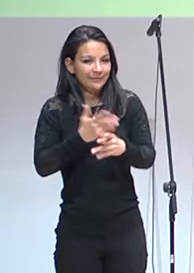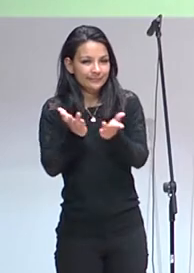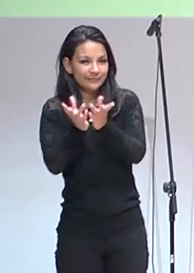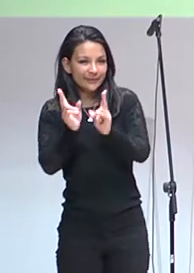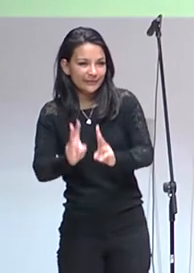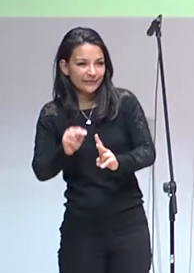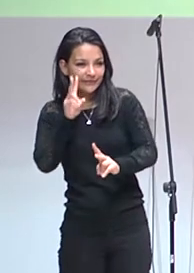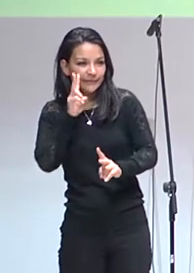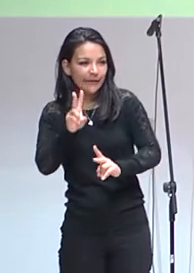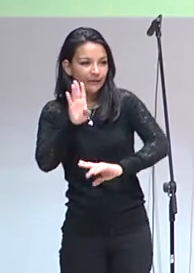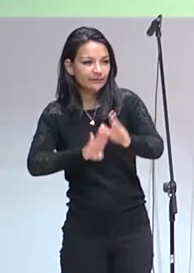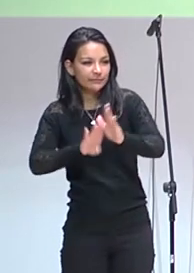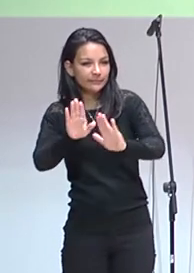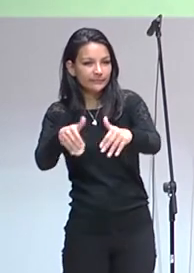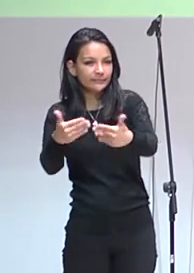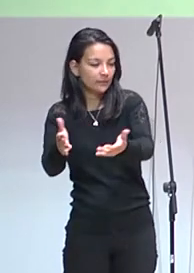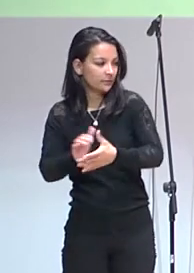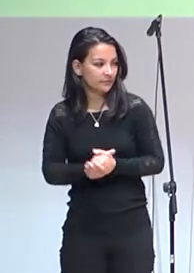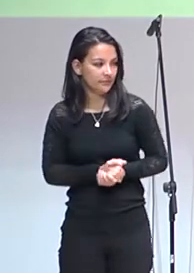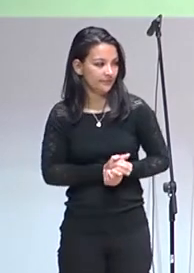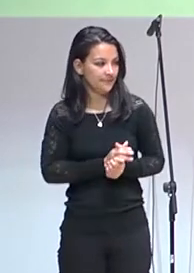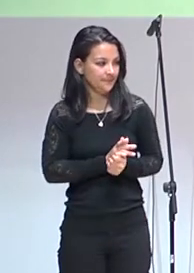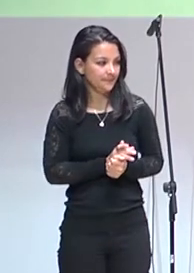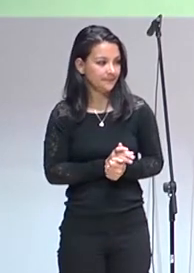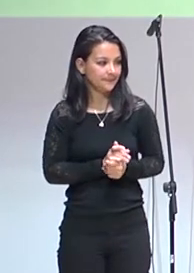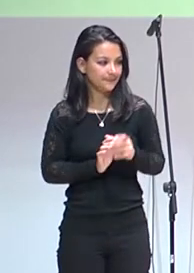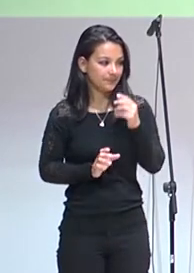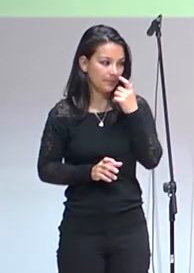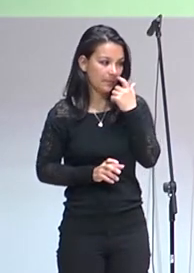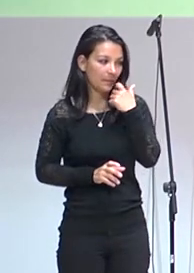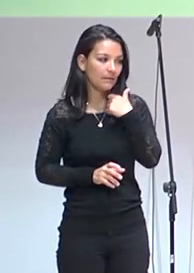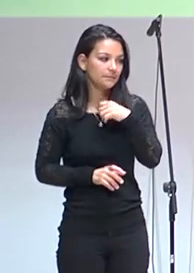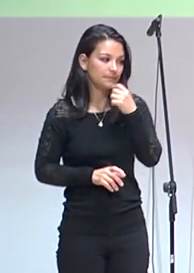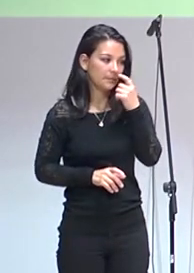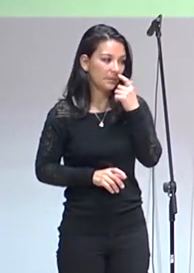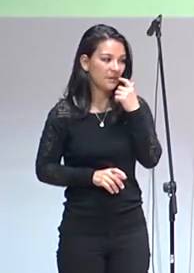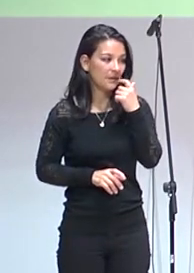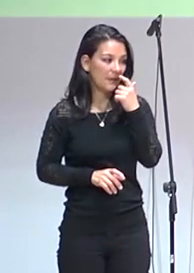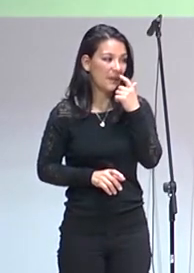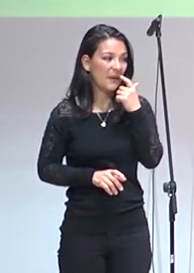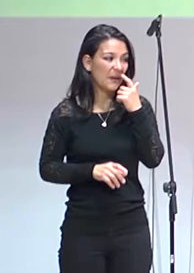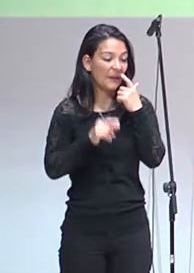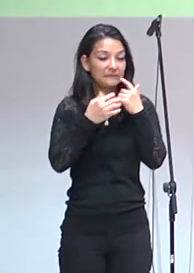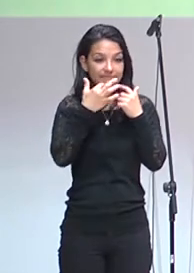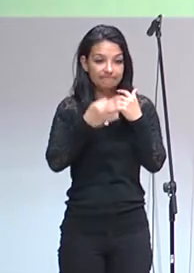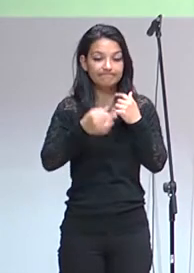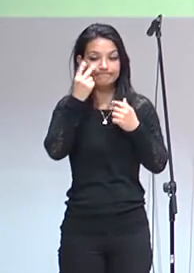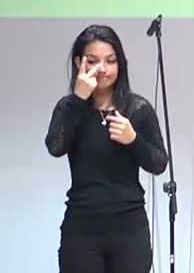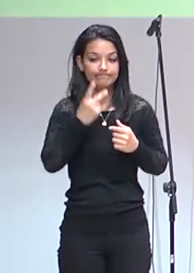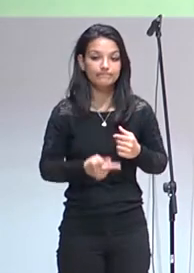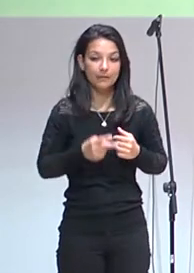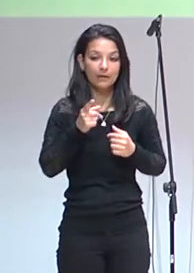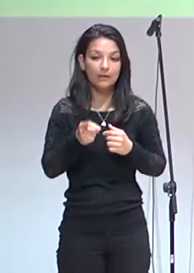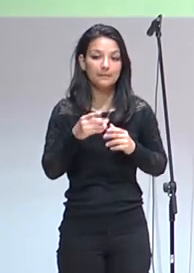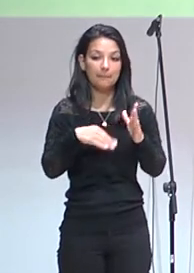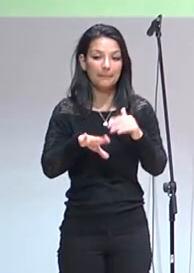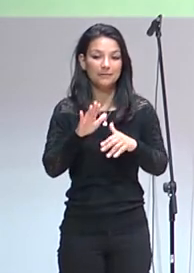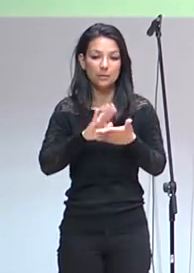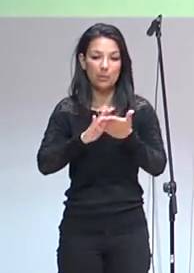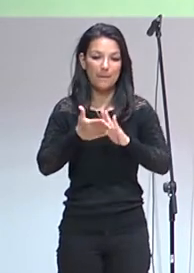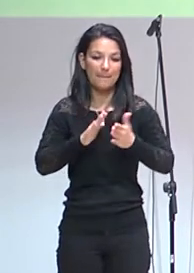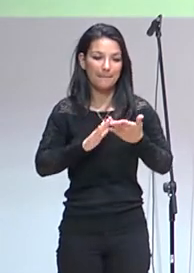estudiantes. Y tal vez usted puede contestar primero. Sí, la historia definitivamente es la fase afectiva